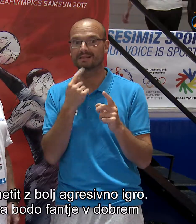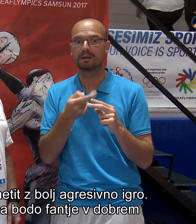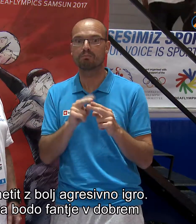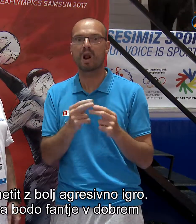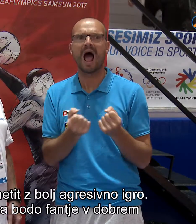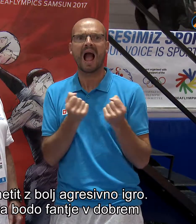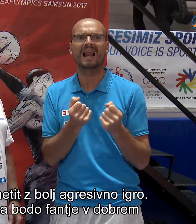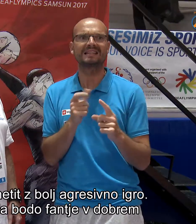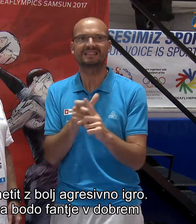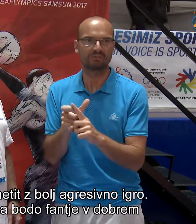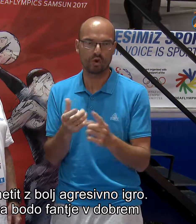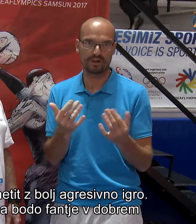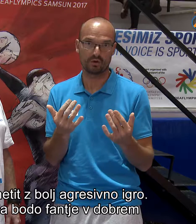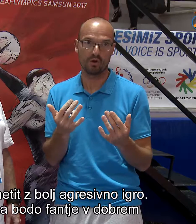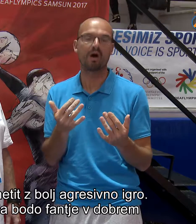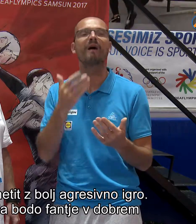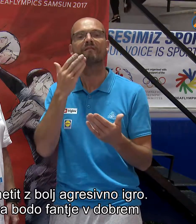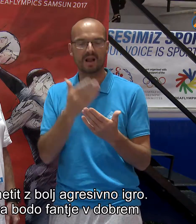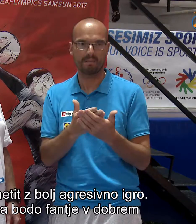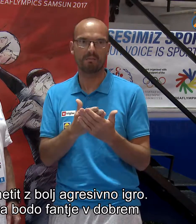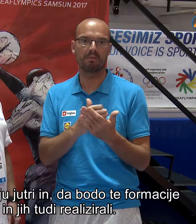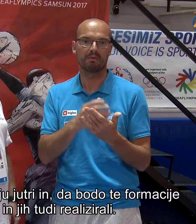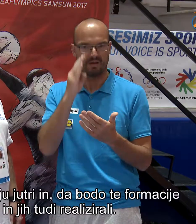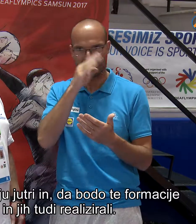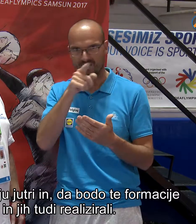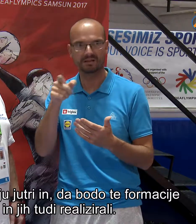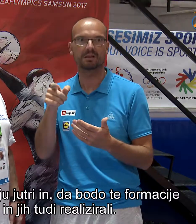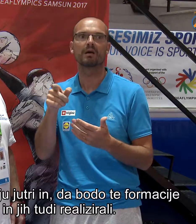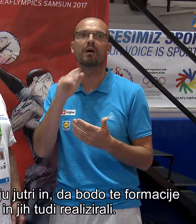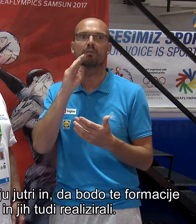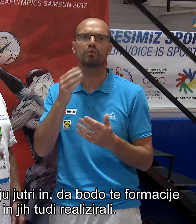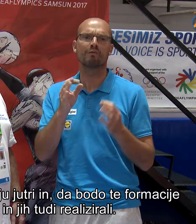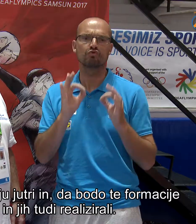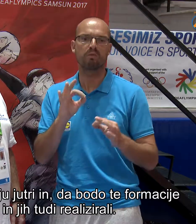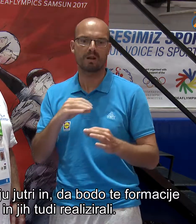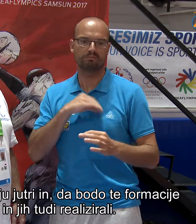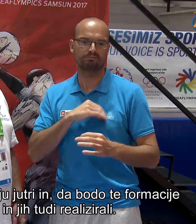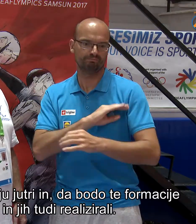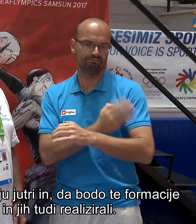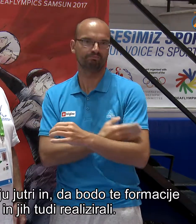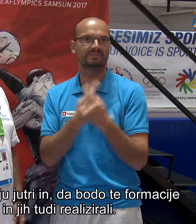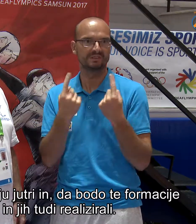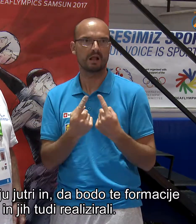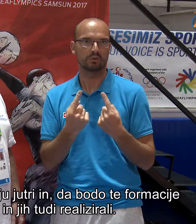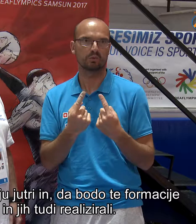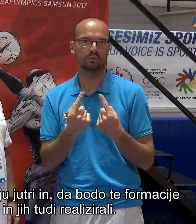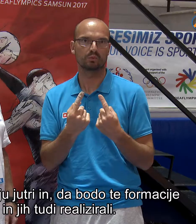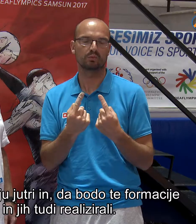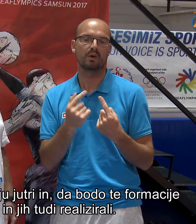igro. Verjamem, da bojo fantje v dobrem psihofizičnem stanju jutri in da bojo te